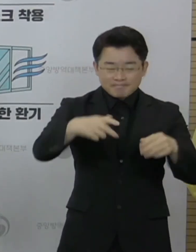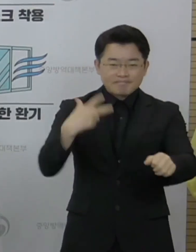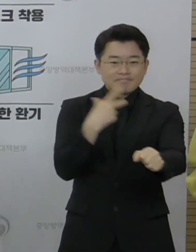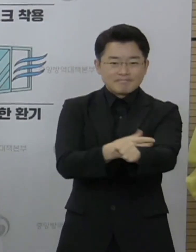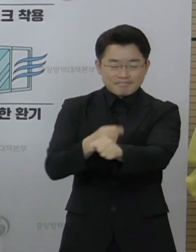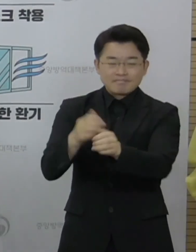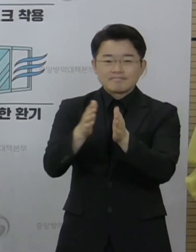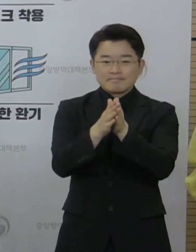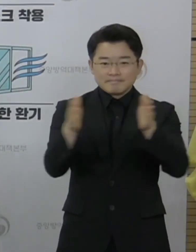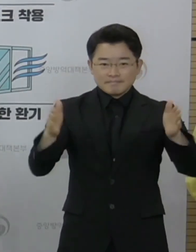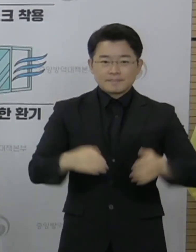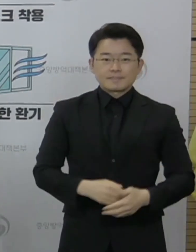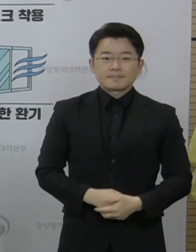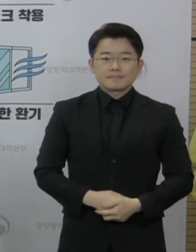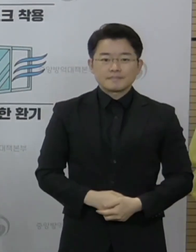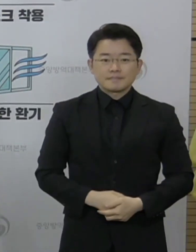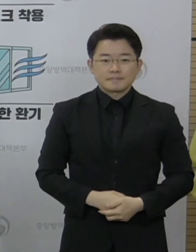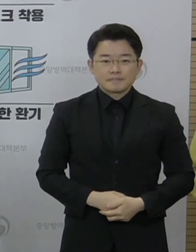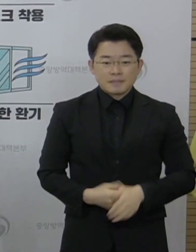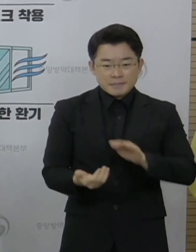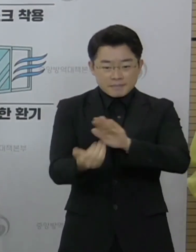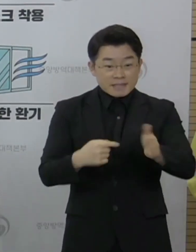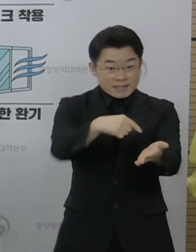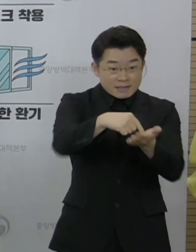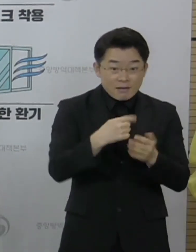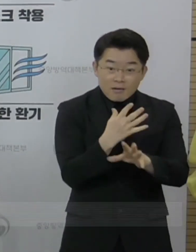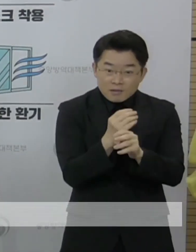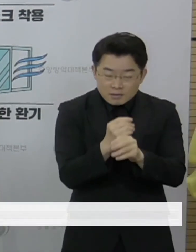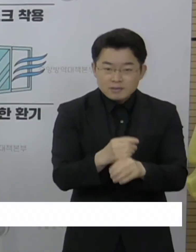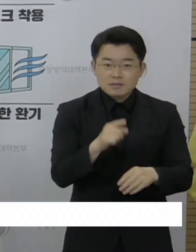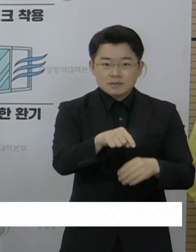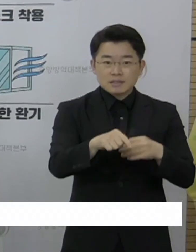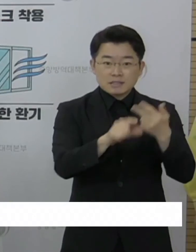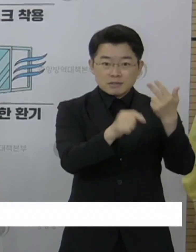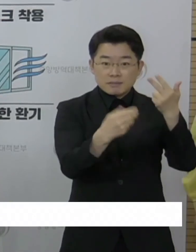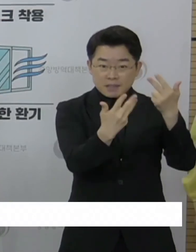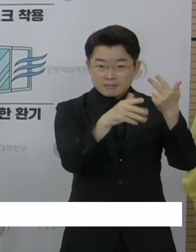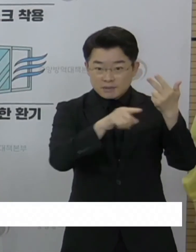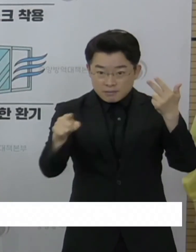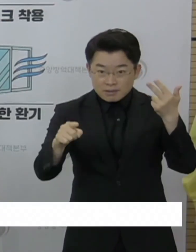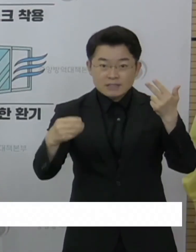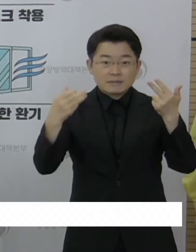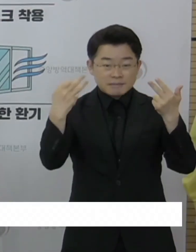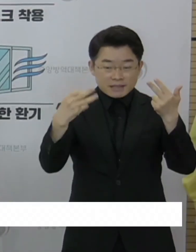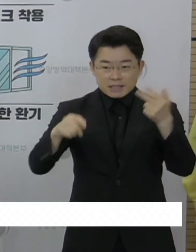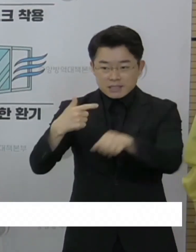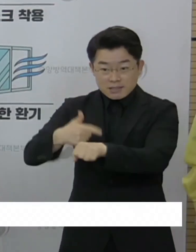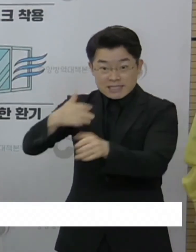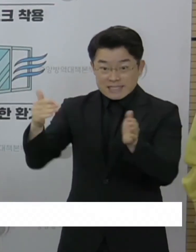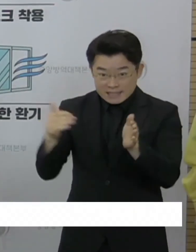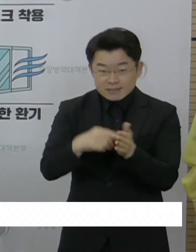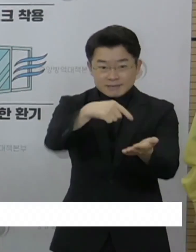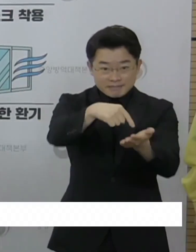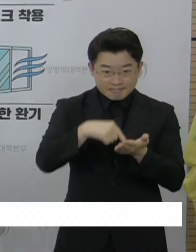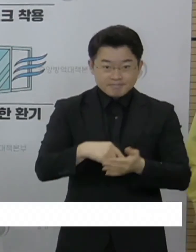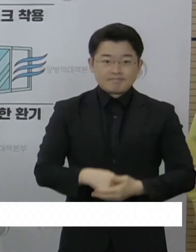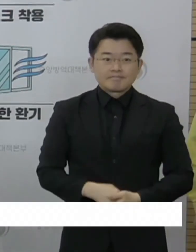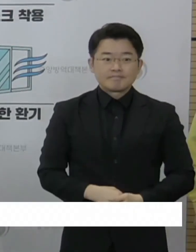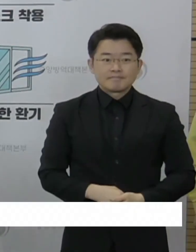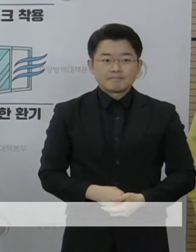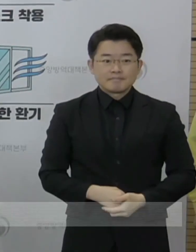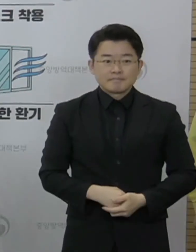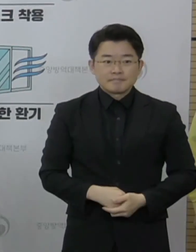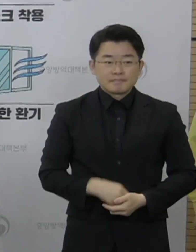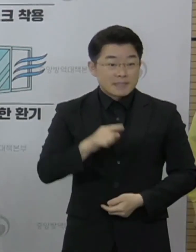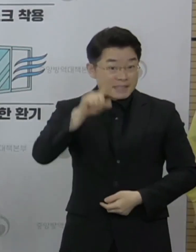시작합니다 사전 예약은 7월 8일부터 치료 11 18시 까지 진행되며 예약 대상자에게